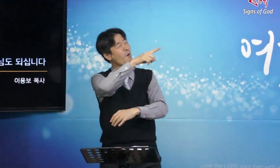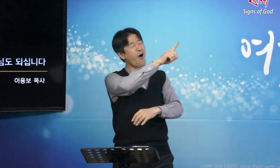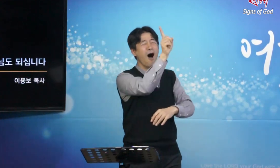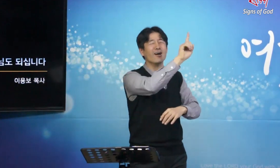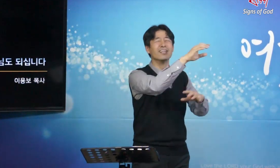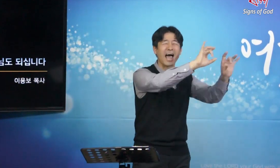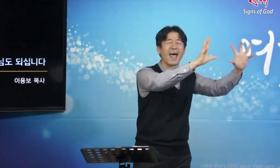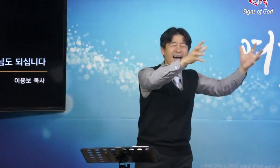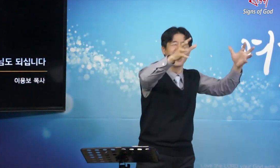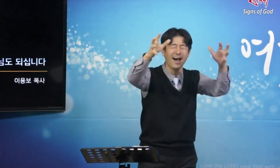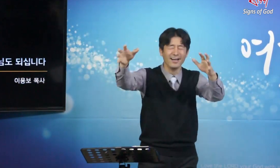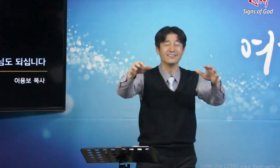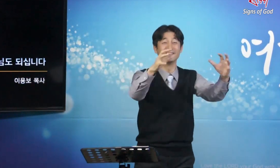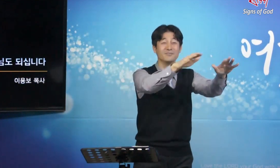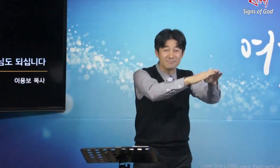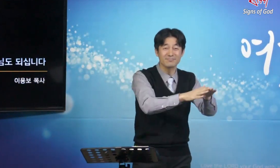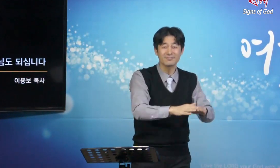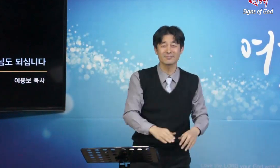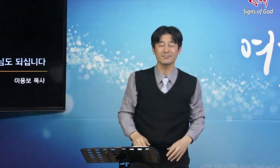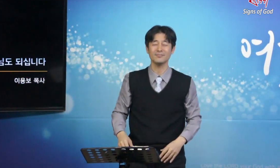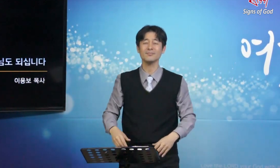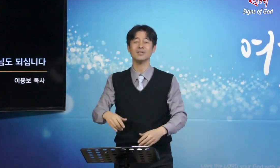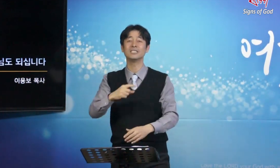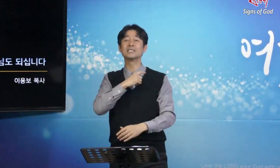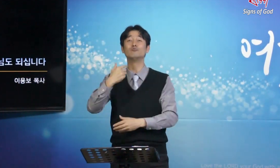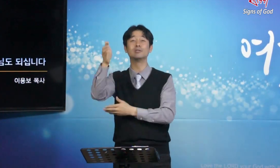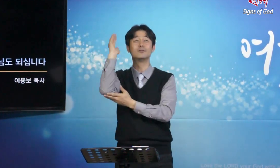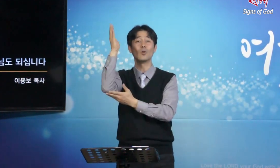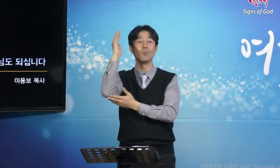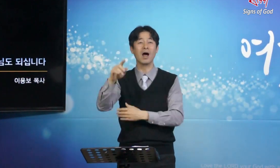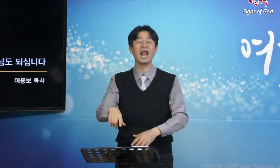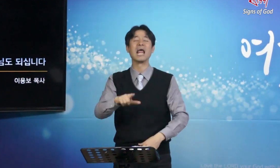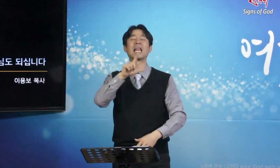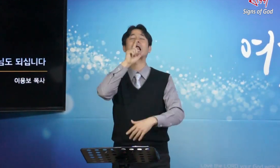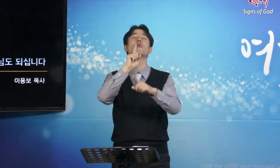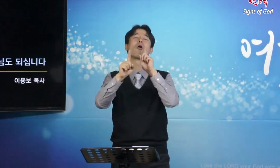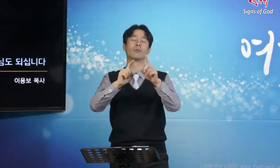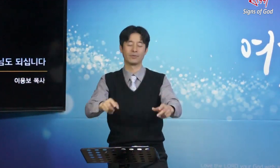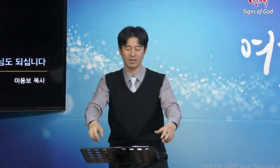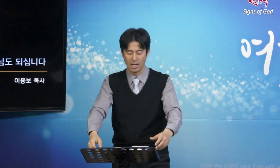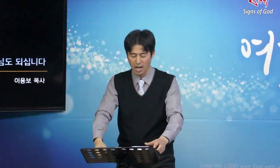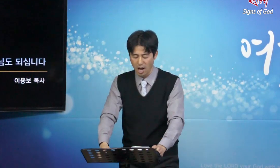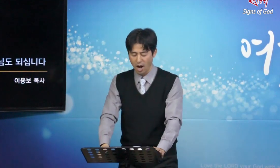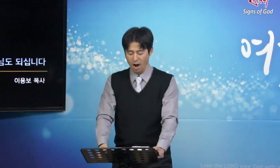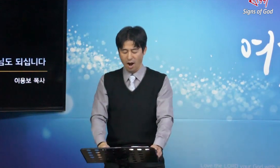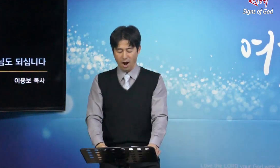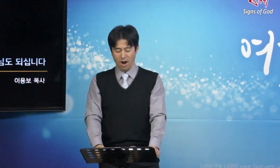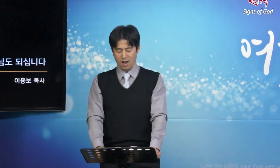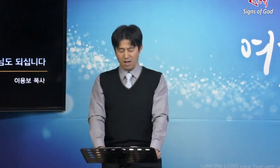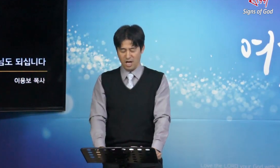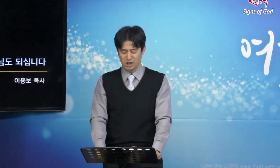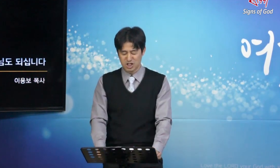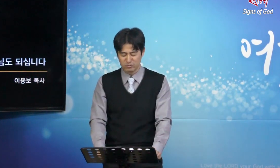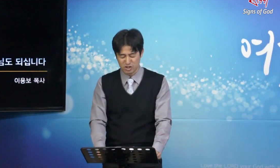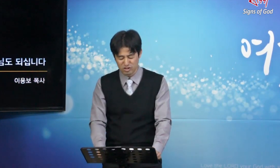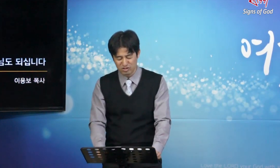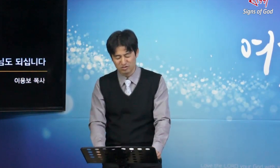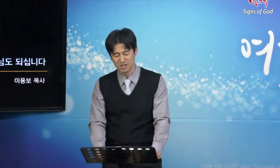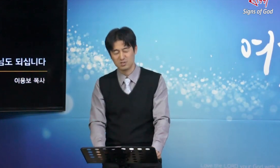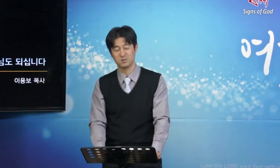모여있습니다. 어느 각 나라에서 모여서 예배를 드릴 때마다 신부인 사제는 라틴어로 성경을